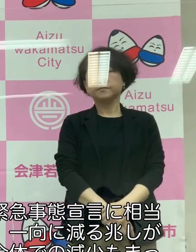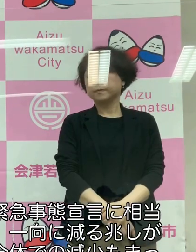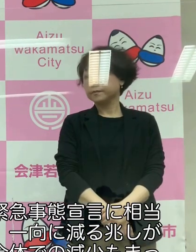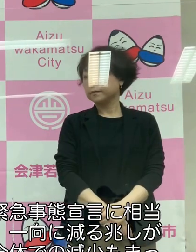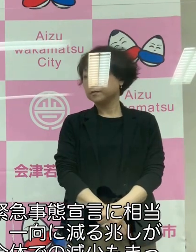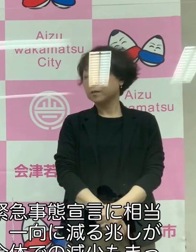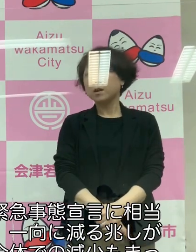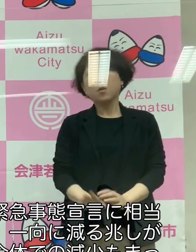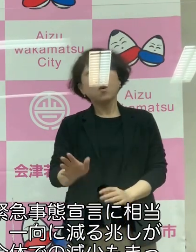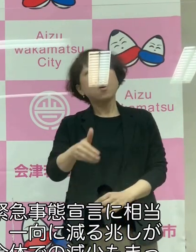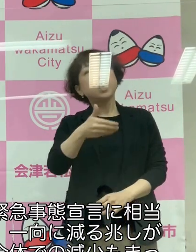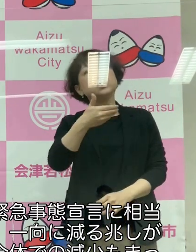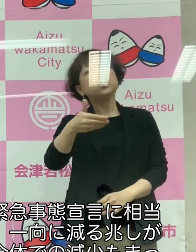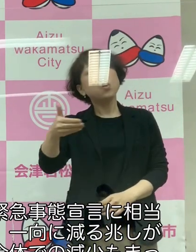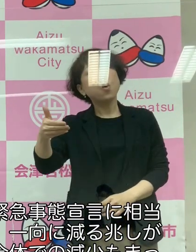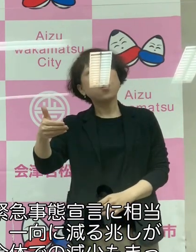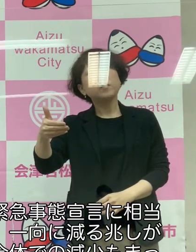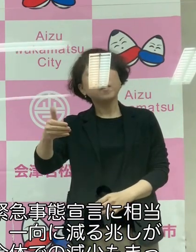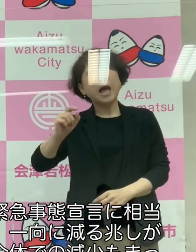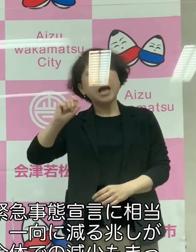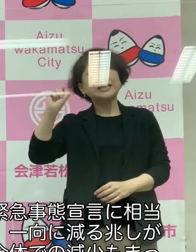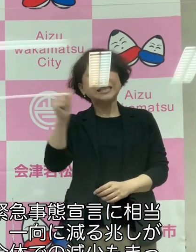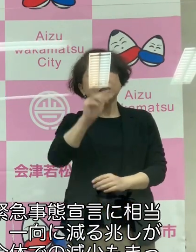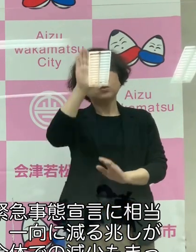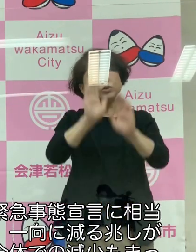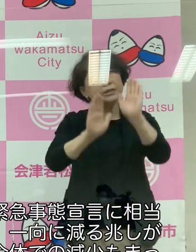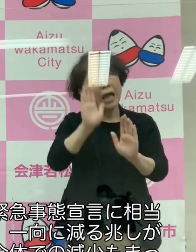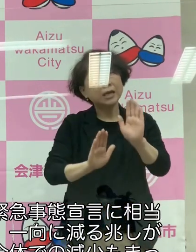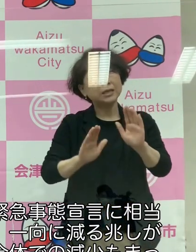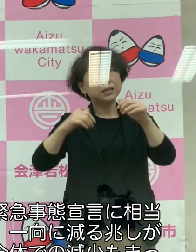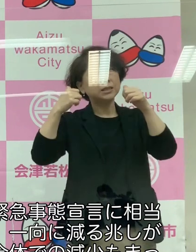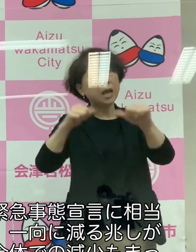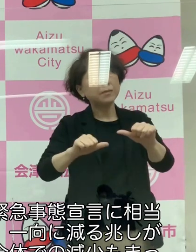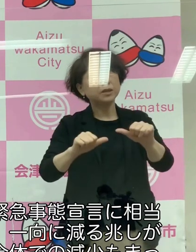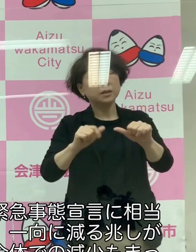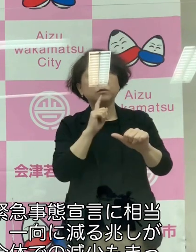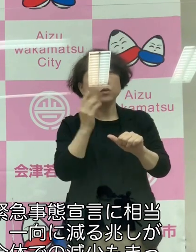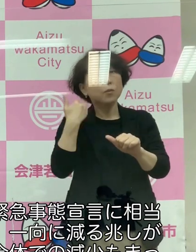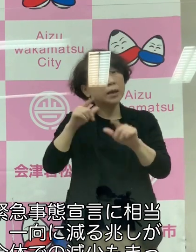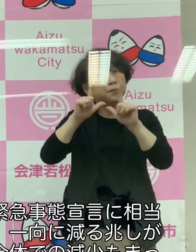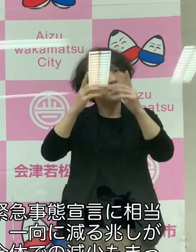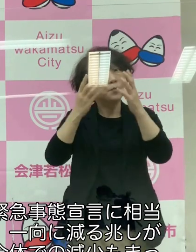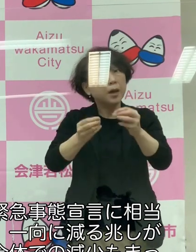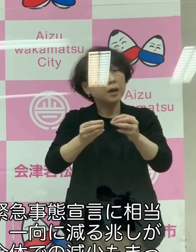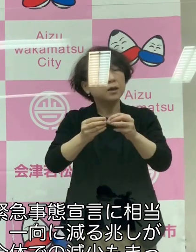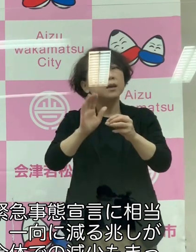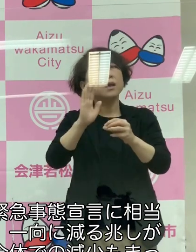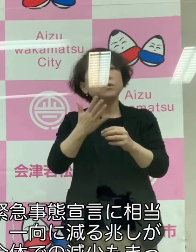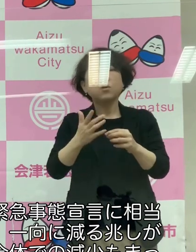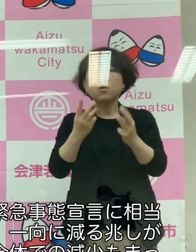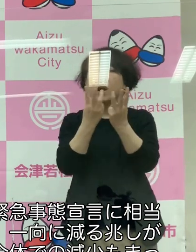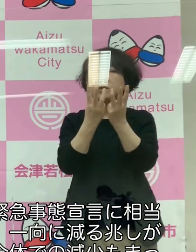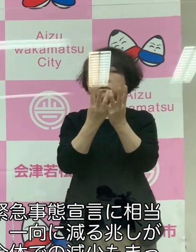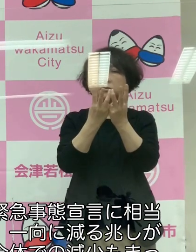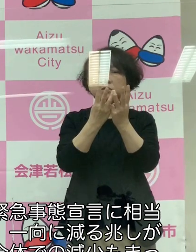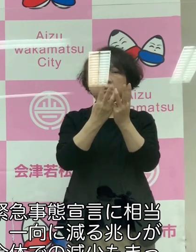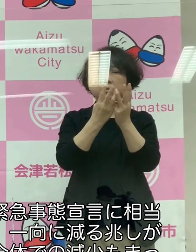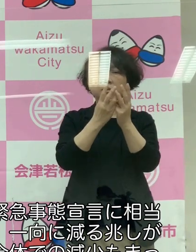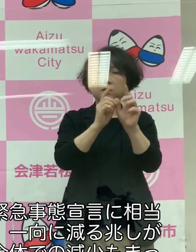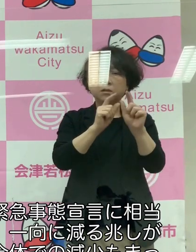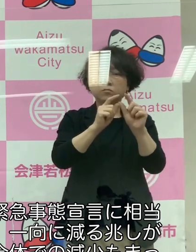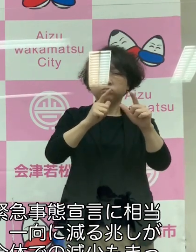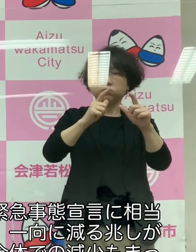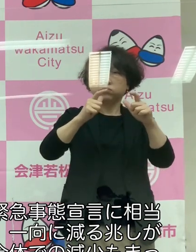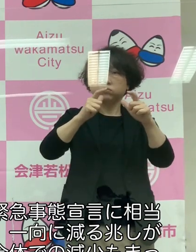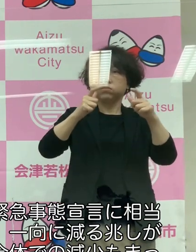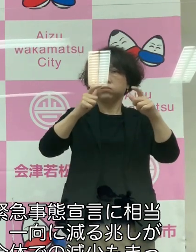水曜日はもう緊急事態に相当するというふうに申し上げていましたけれども、まあ、一向に減る兆しがありませんし、会津